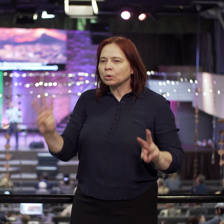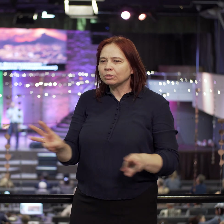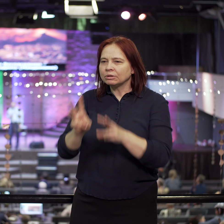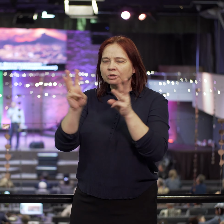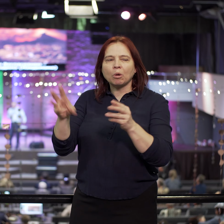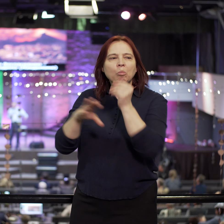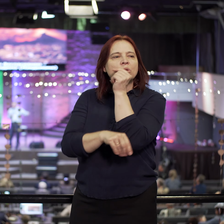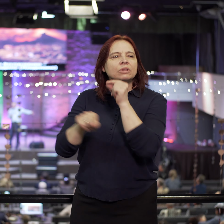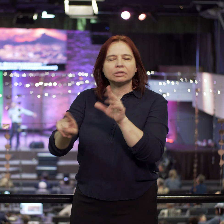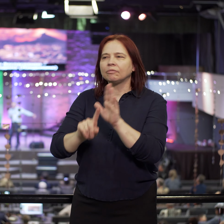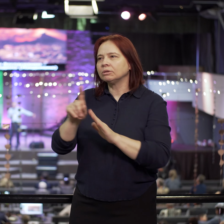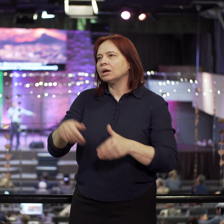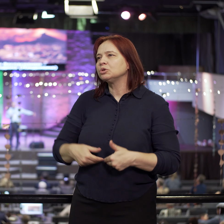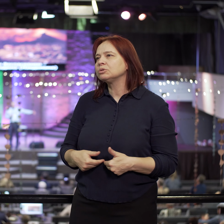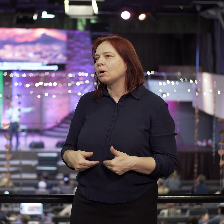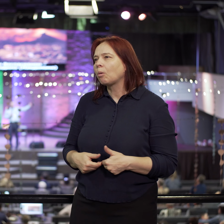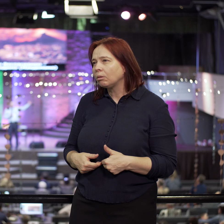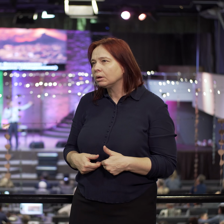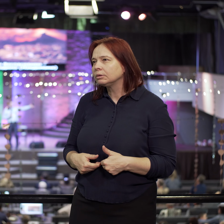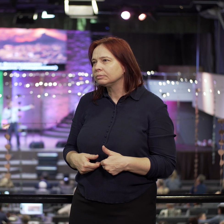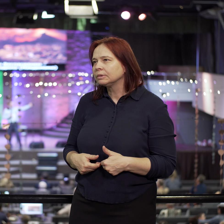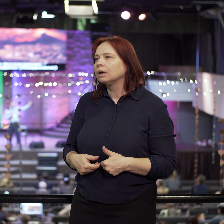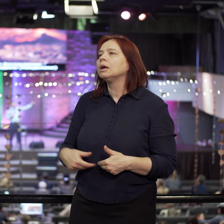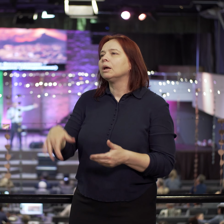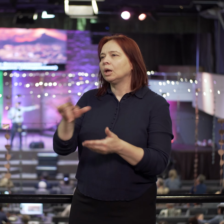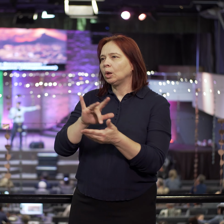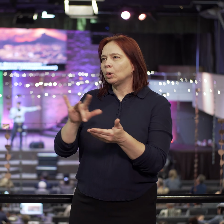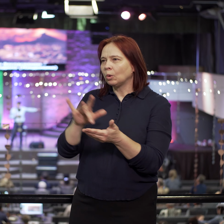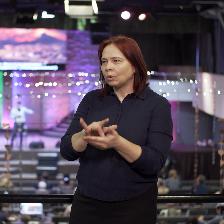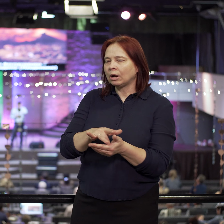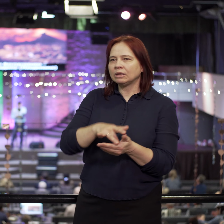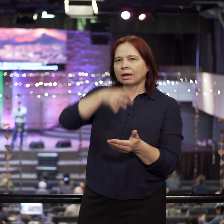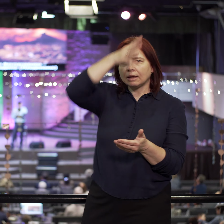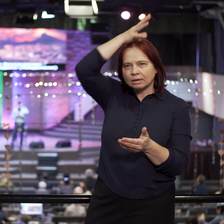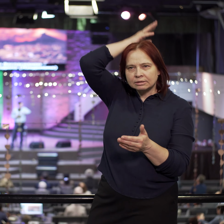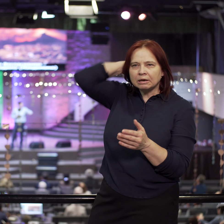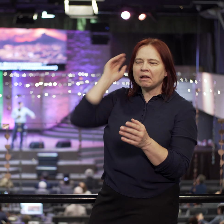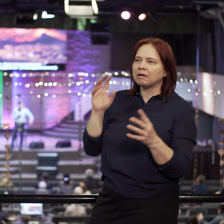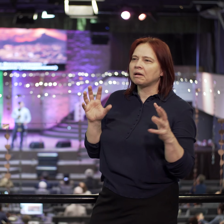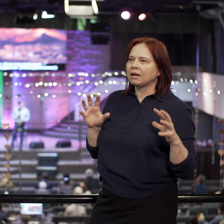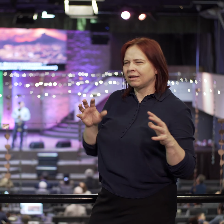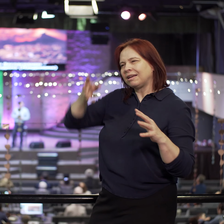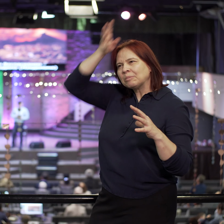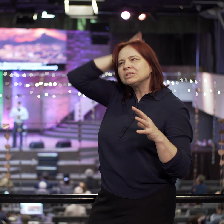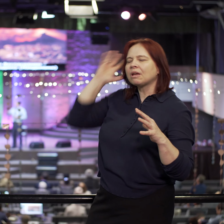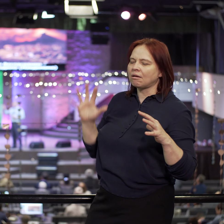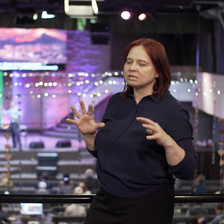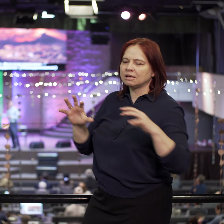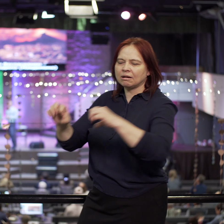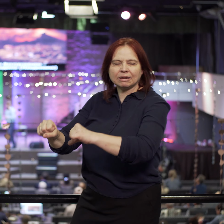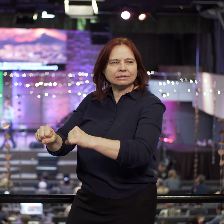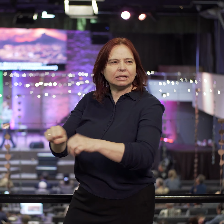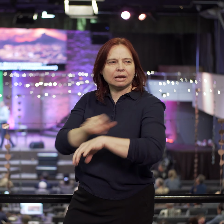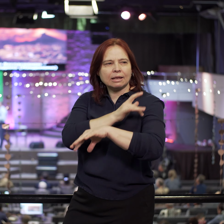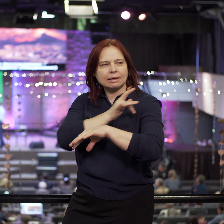после этого, через несколько месяцев, город был взят и разрушен до основания. Мы ничего